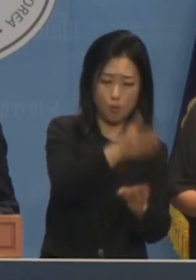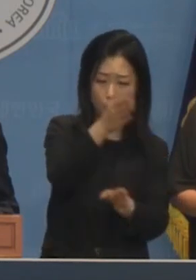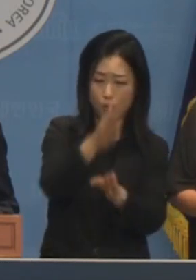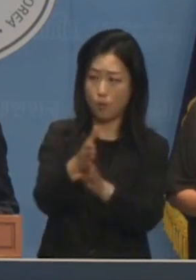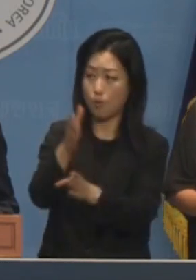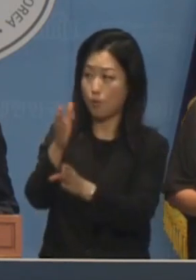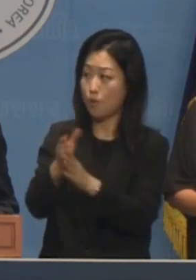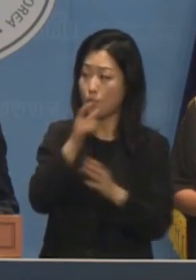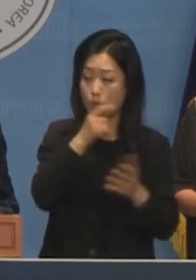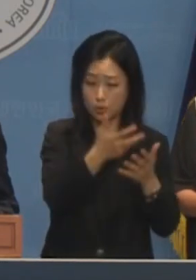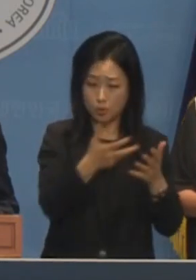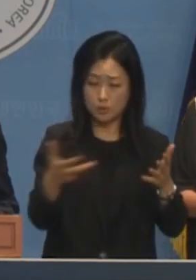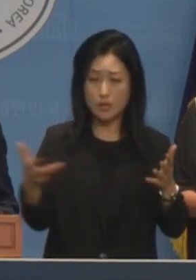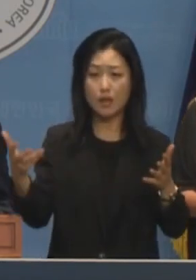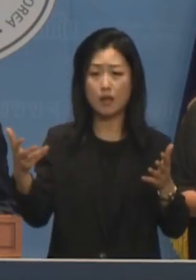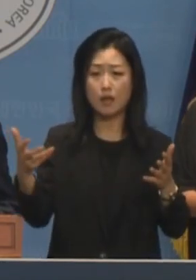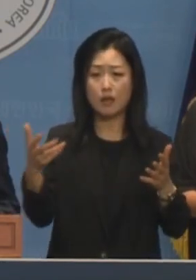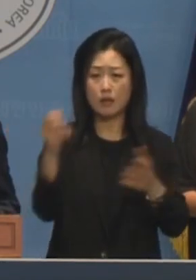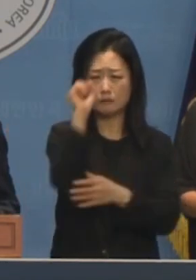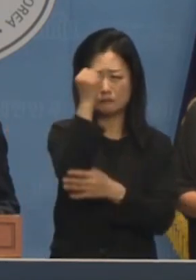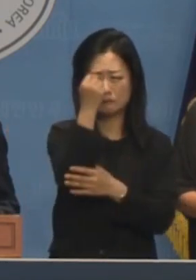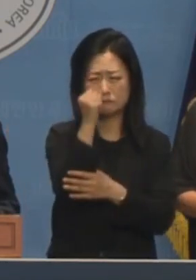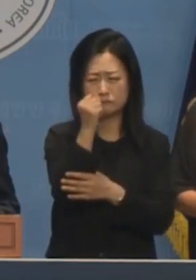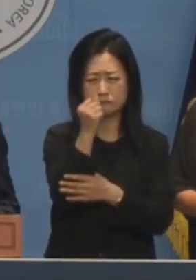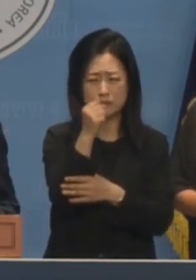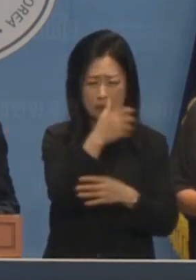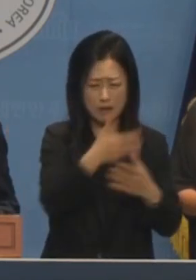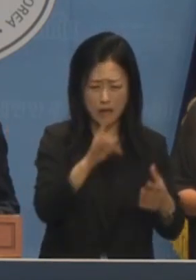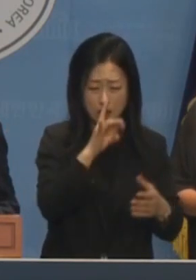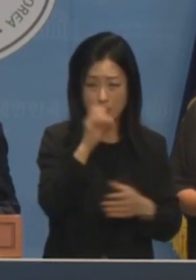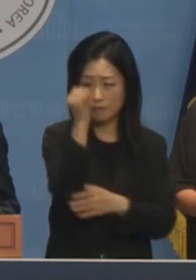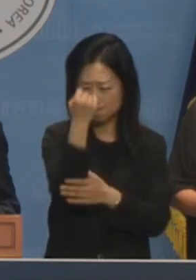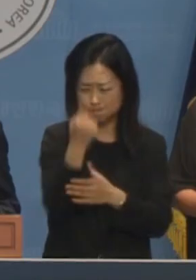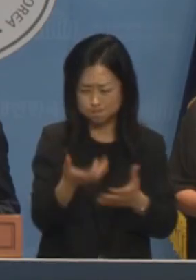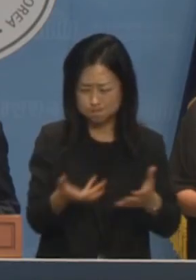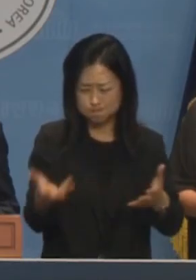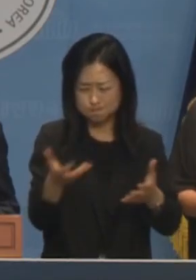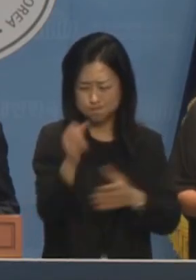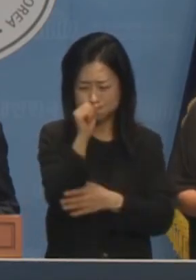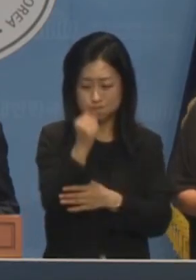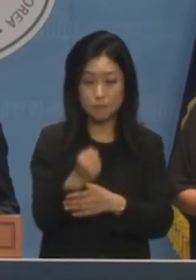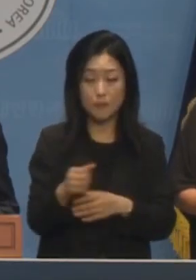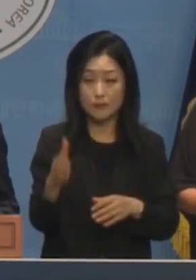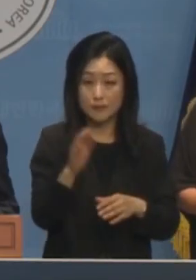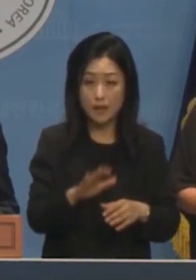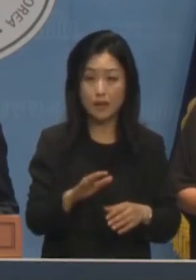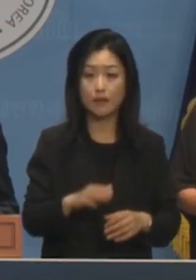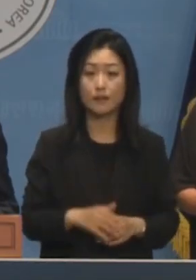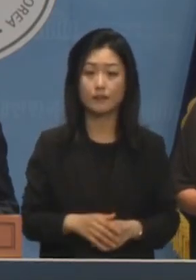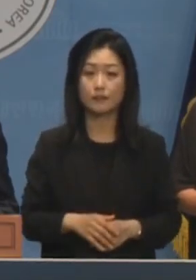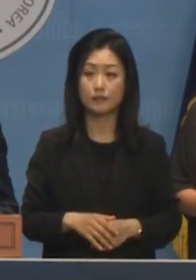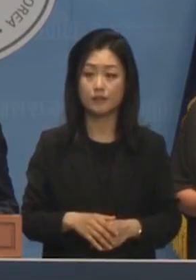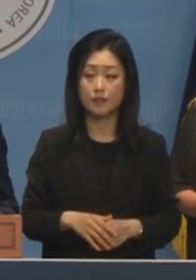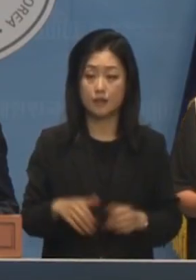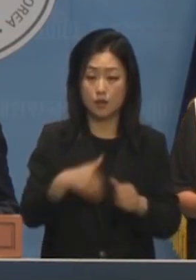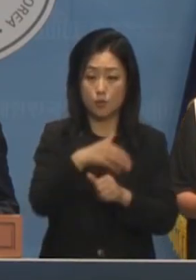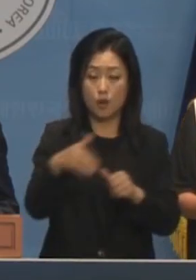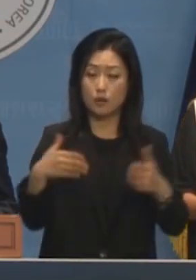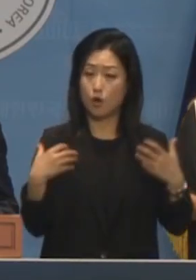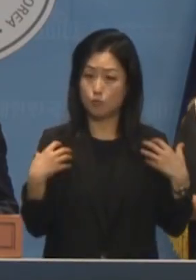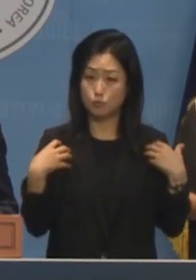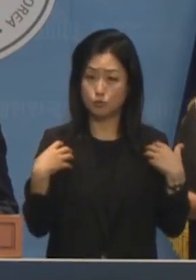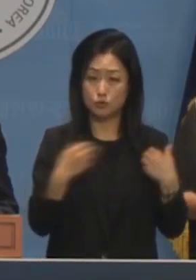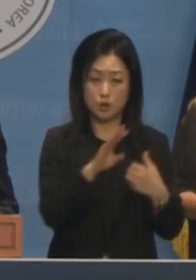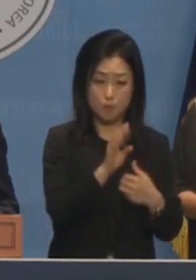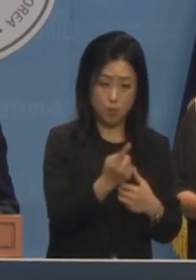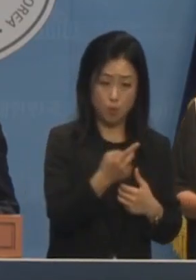녹조가 창궐하고 자연 생태계가 무분별하게 파괴되고 있는데 최후 보루이어야 할 환경부가